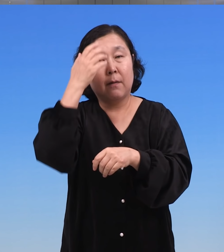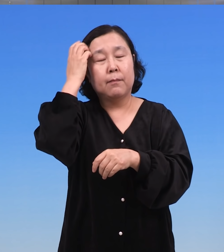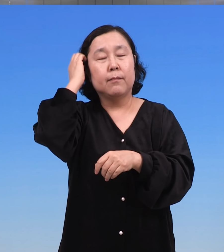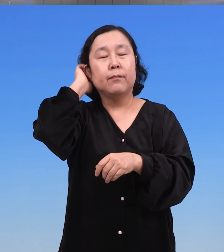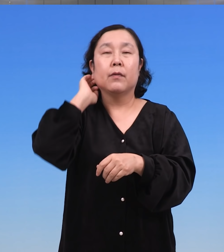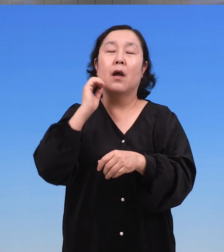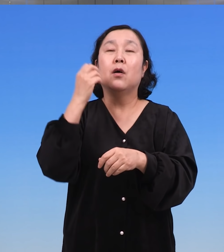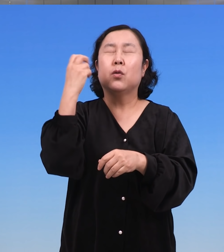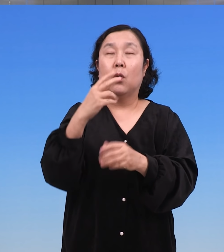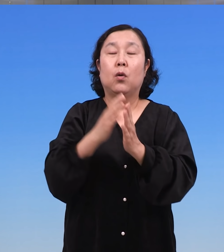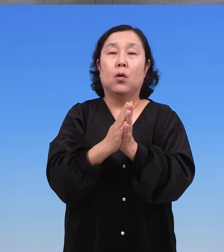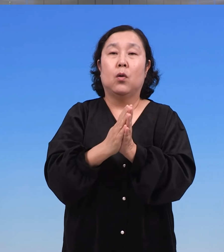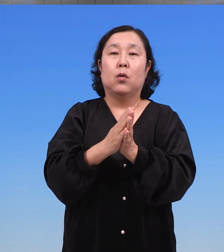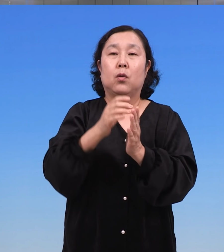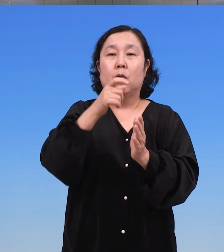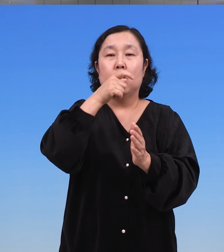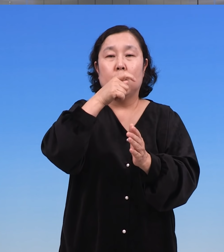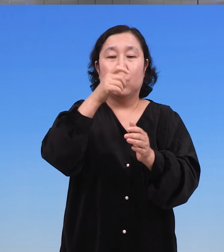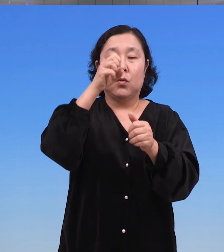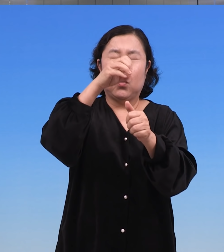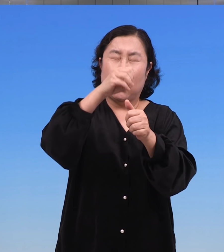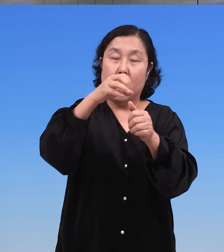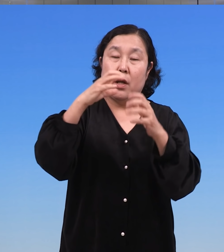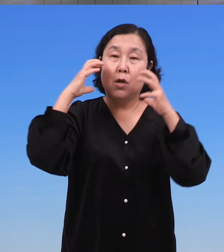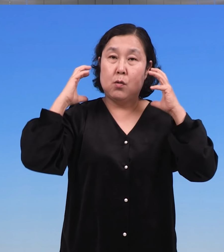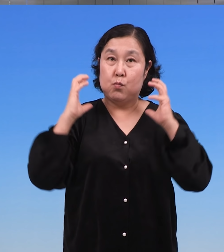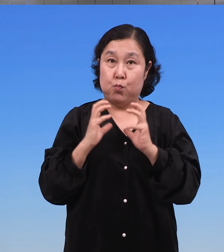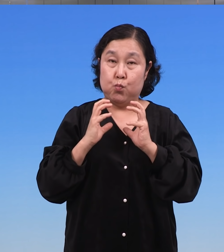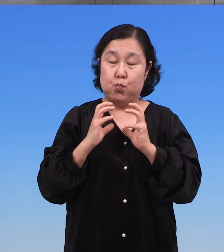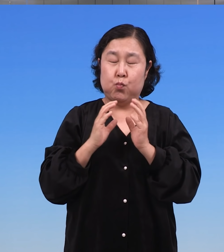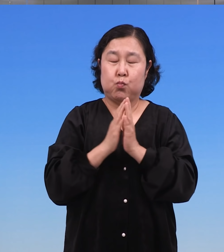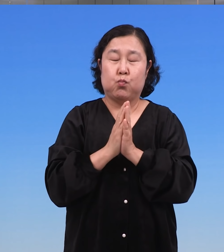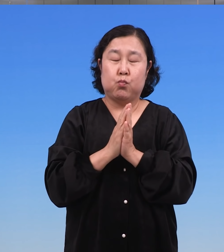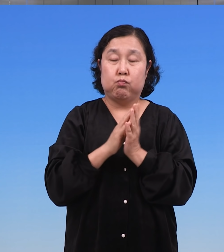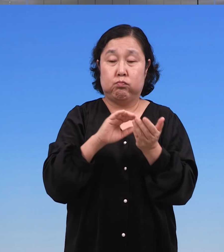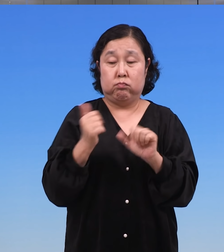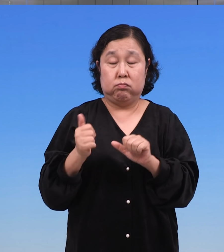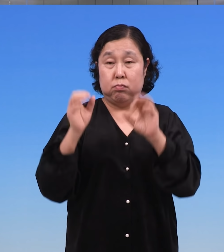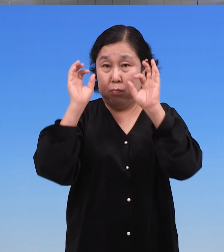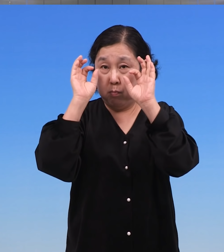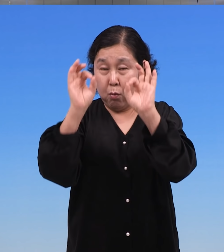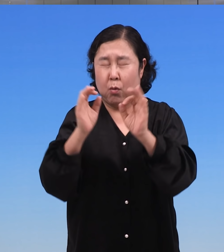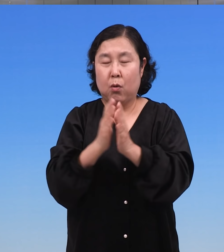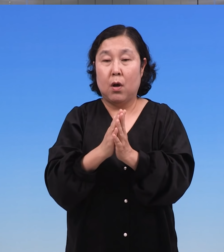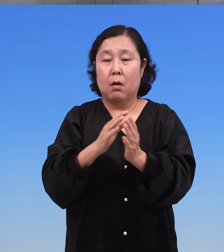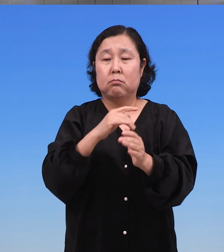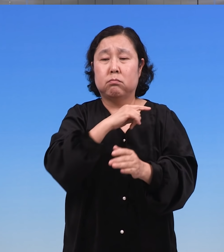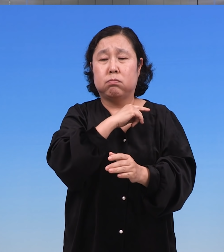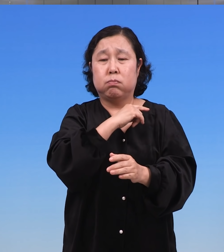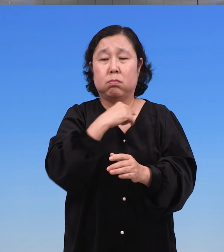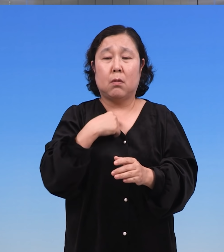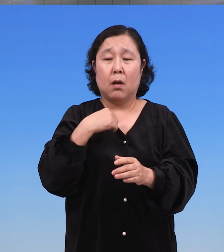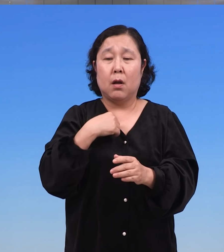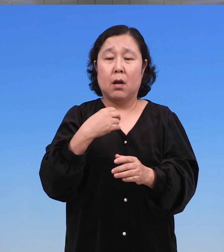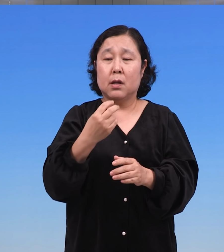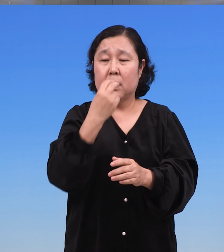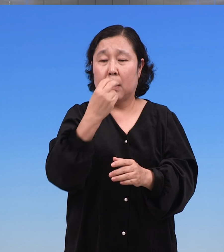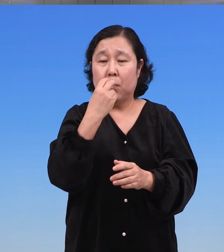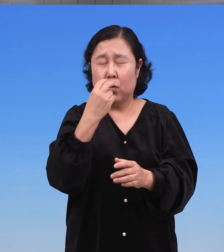그리고 세례요한의 죽음을 보면서, 아니 목숨도 바치는데 이까지 단임 목사 자리, 분당 우리 단임 목사